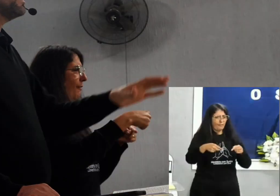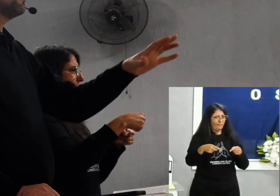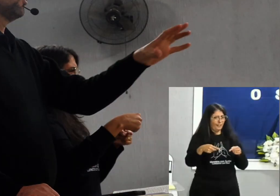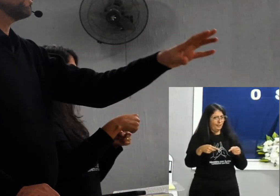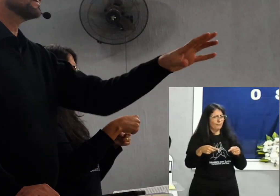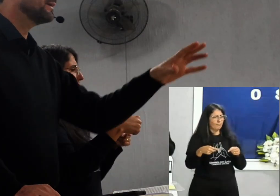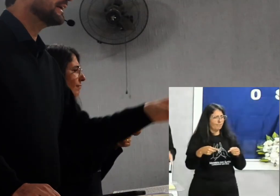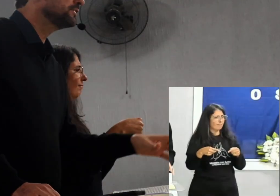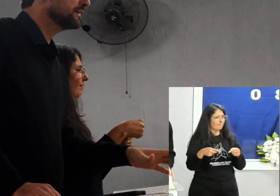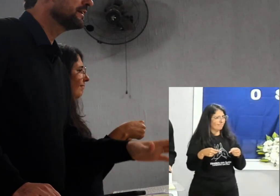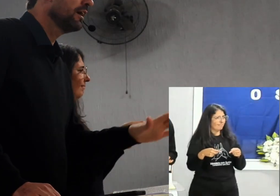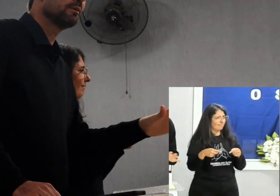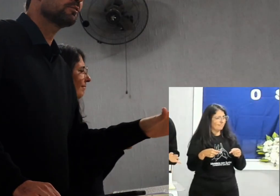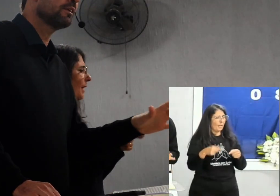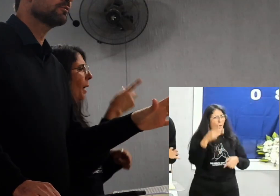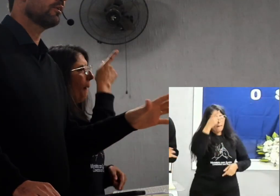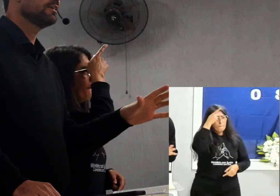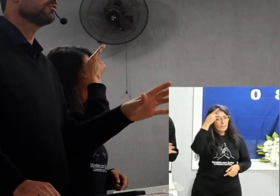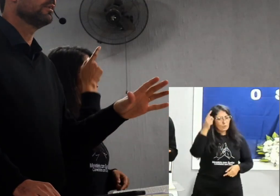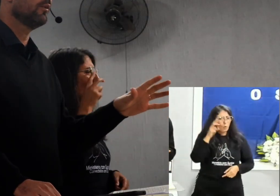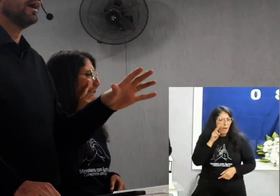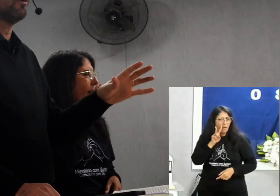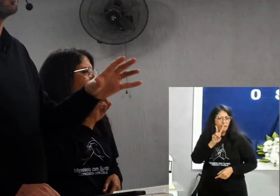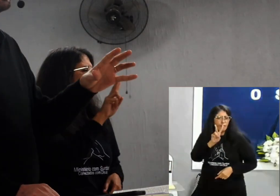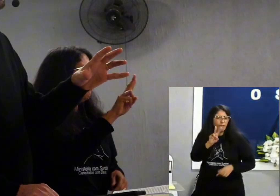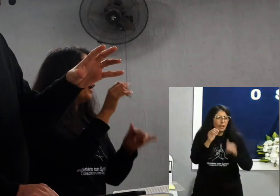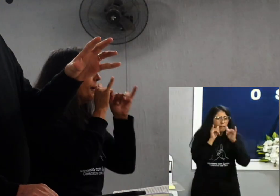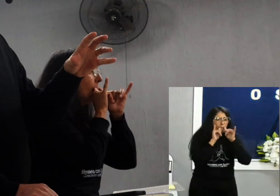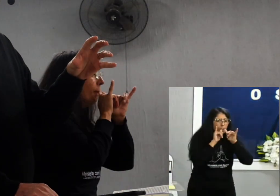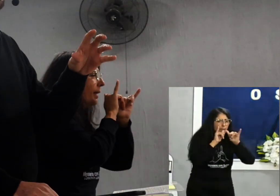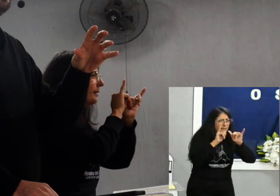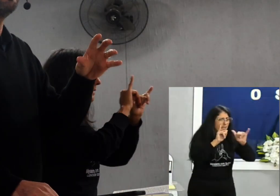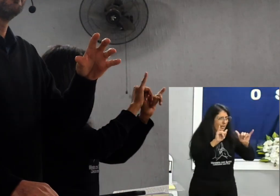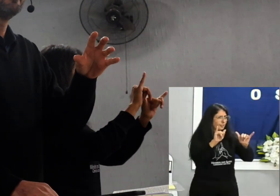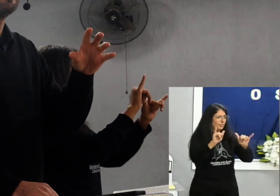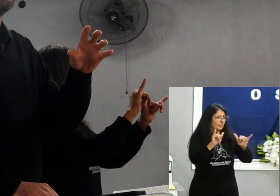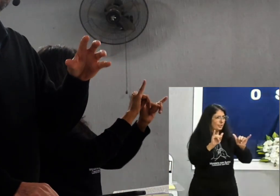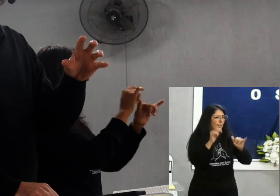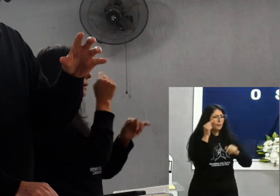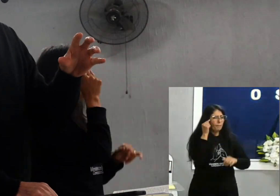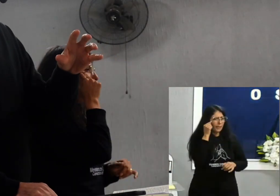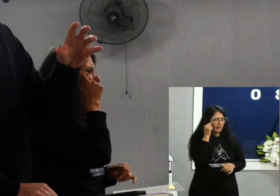que olha, ouve essa mensagem e diz assim: não, mas olha só, isso não é algo assim